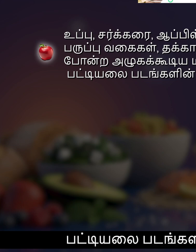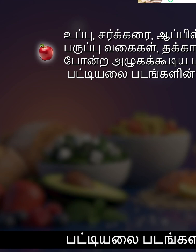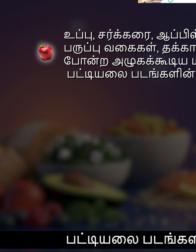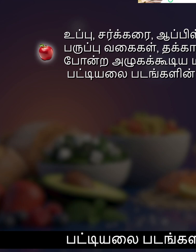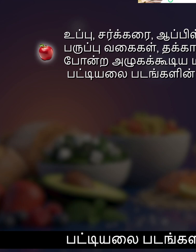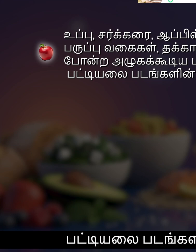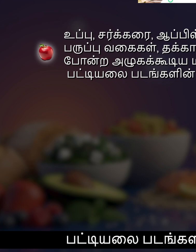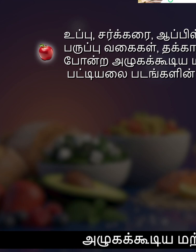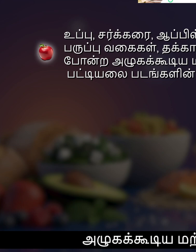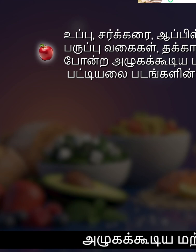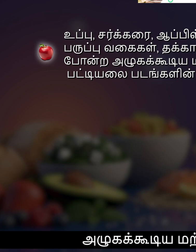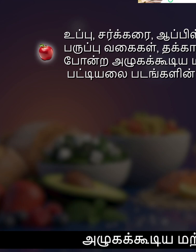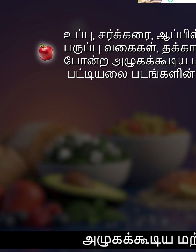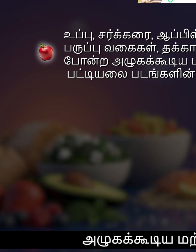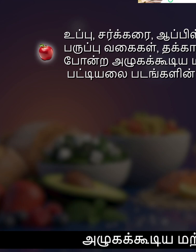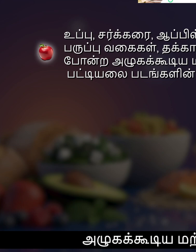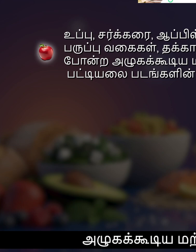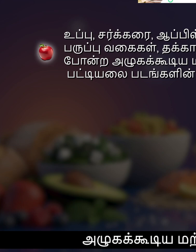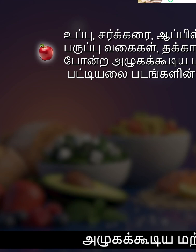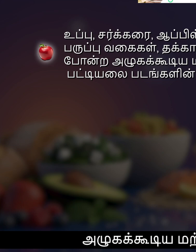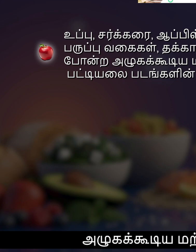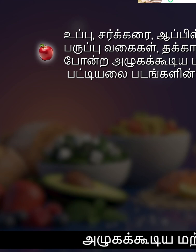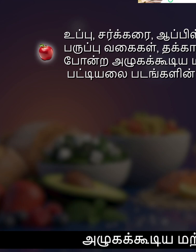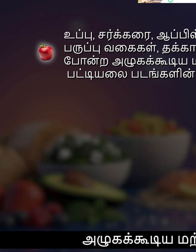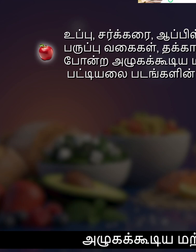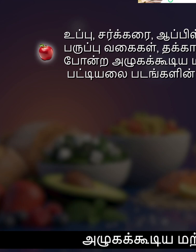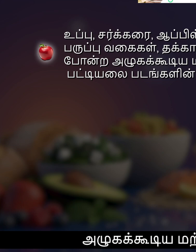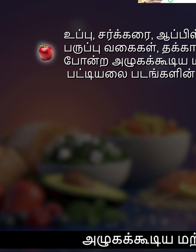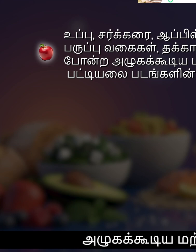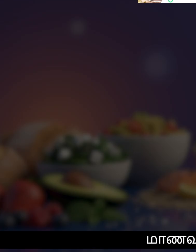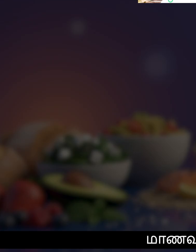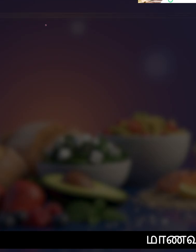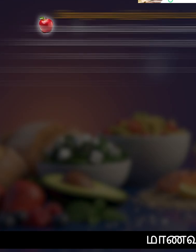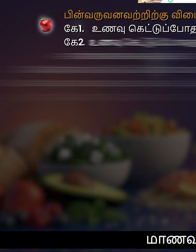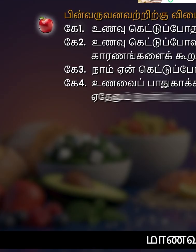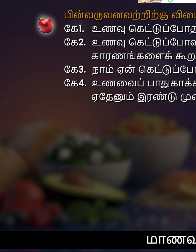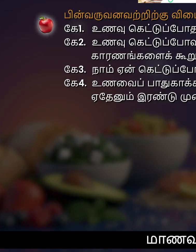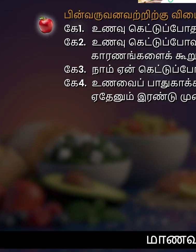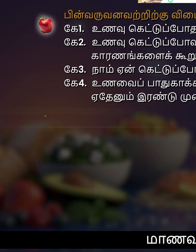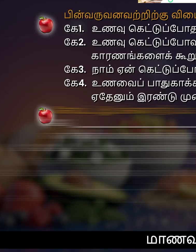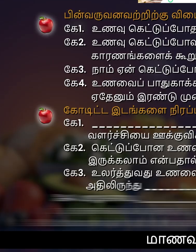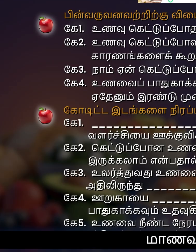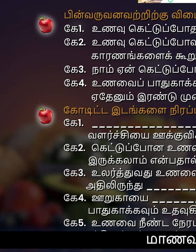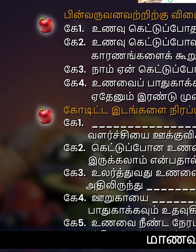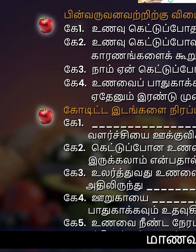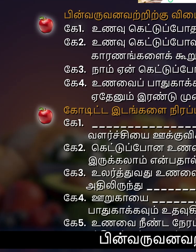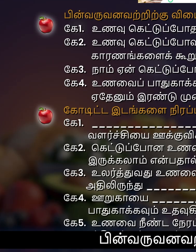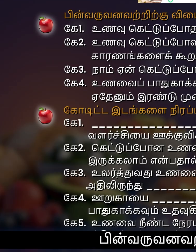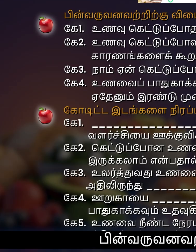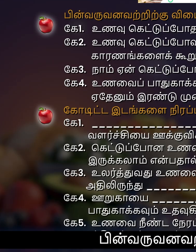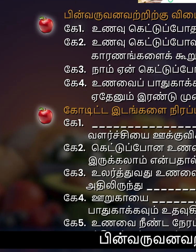அழுகாத உணவுகளின் பட்டியலை படங்களின் உதவியுடன் உருவாக்கவும். மாணவர் அறிவு மதிப்பீடு.